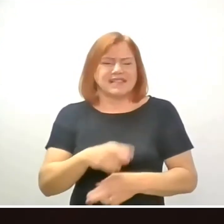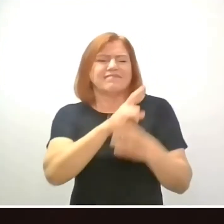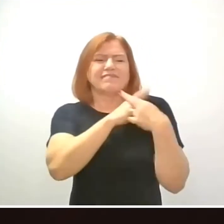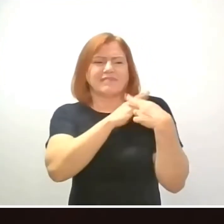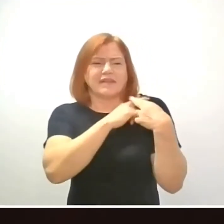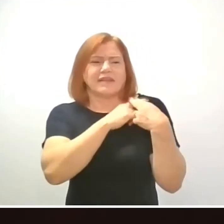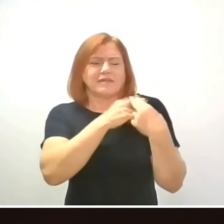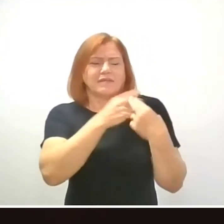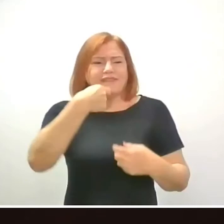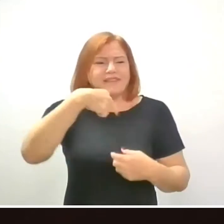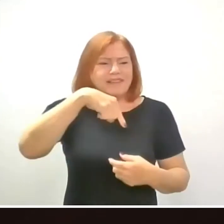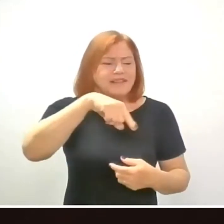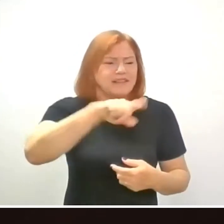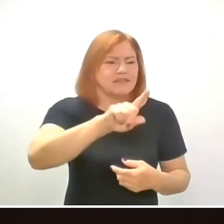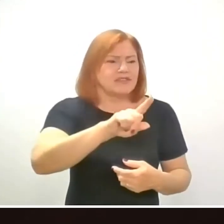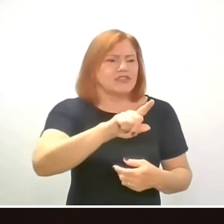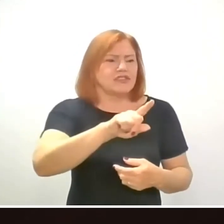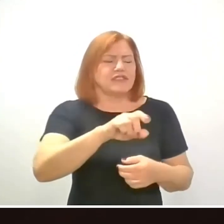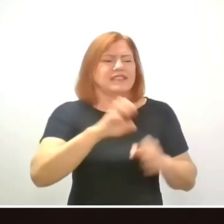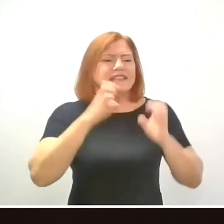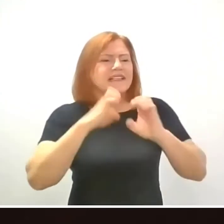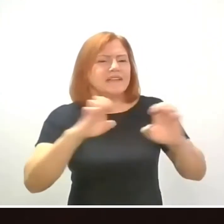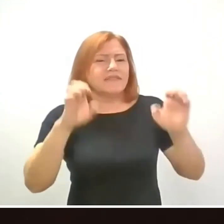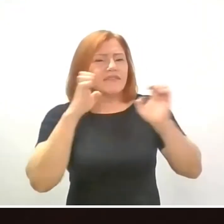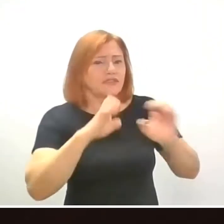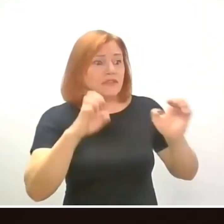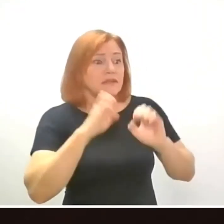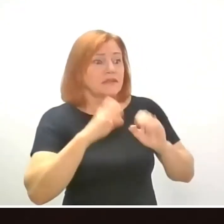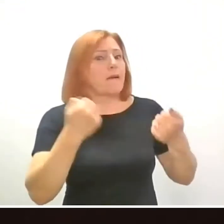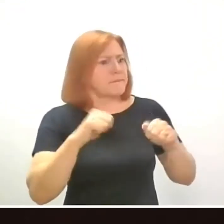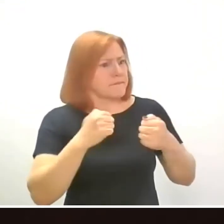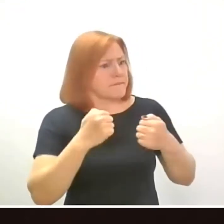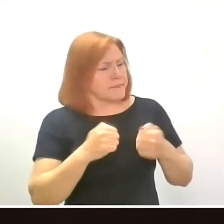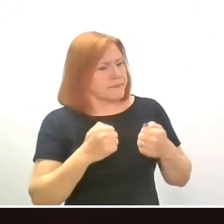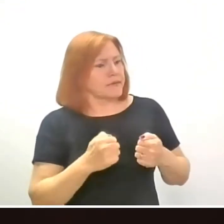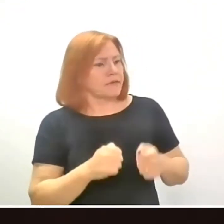evangelho do reino para as pessoas, você precisa levar 3 medidas de farinha.